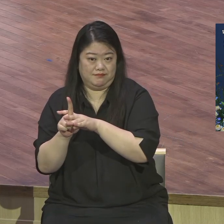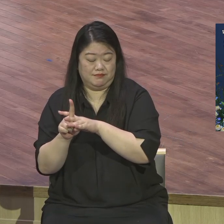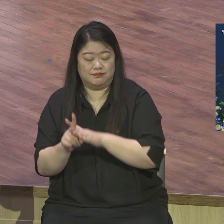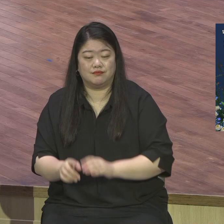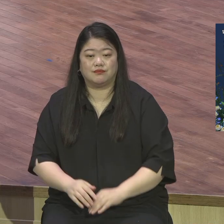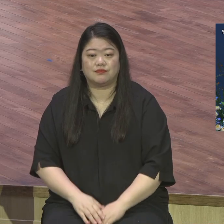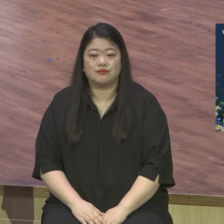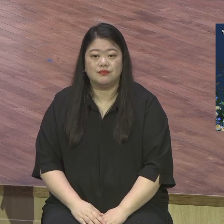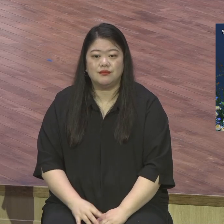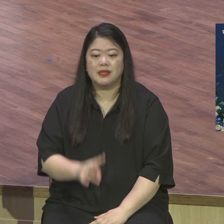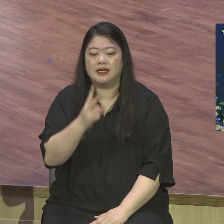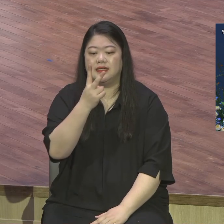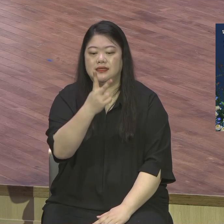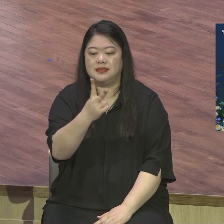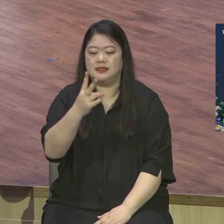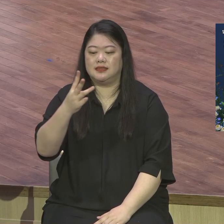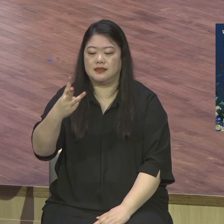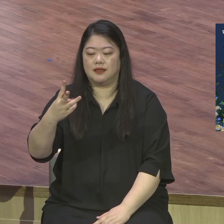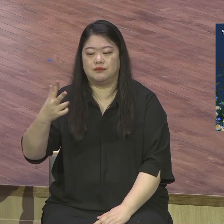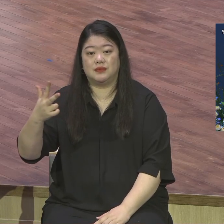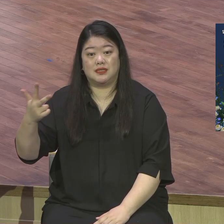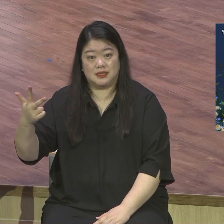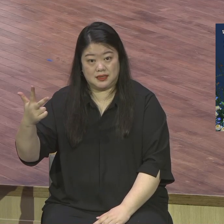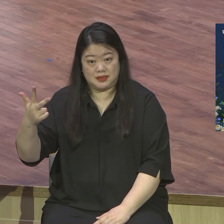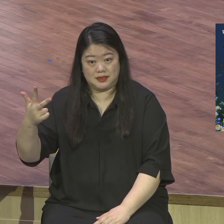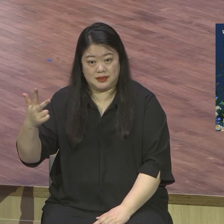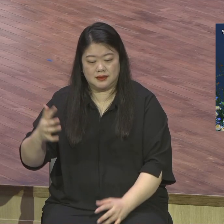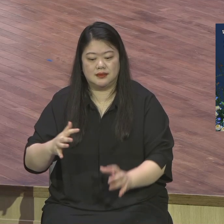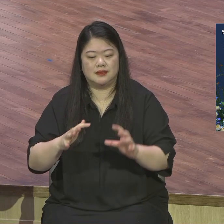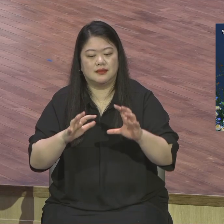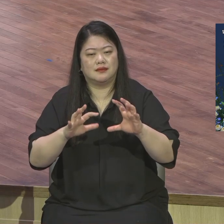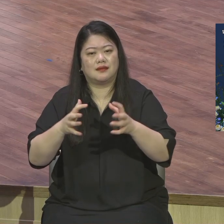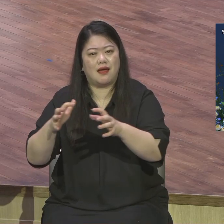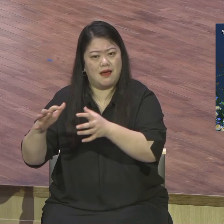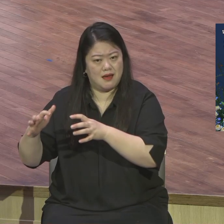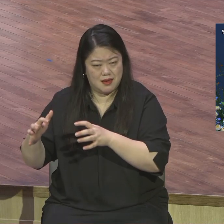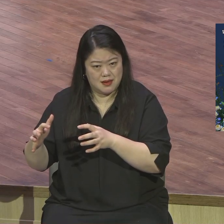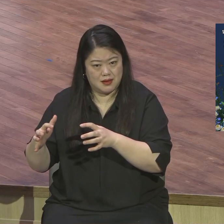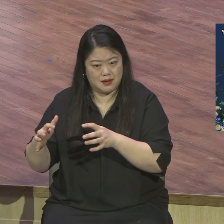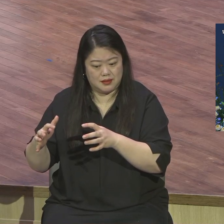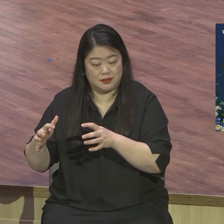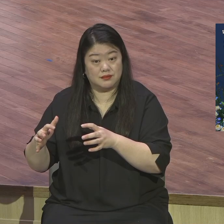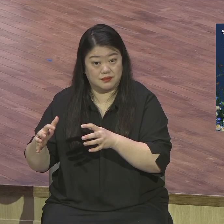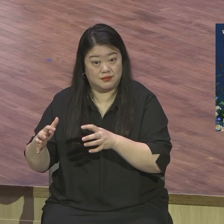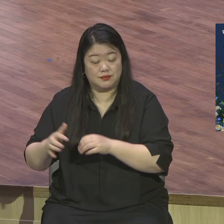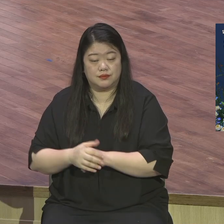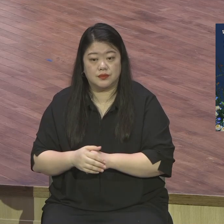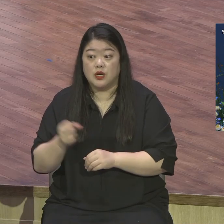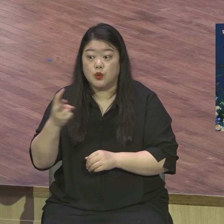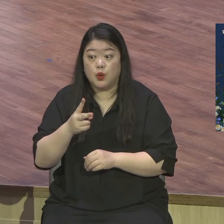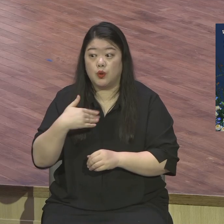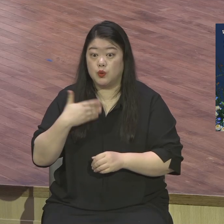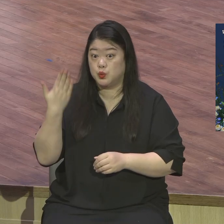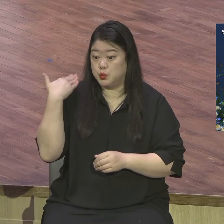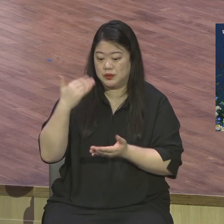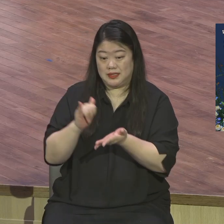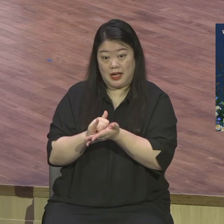237 추리 라운지 국민일보이 났어요 여운교회가